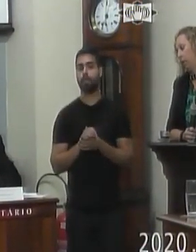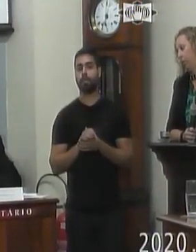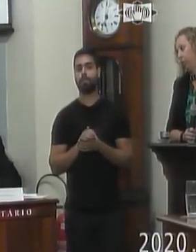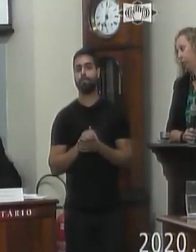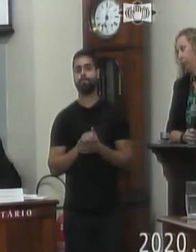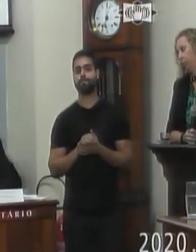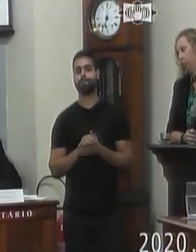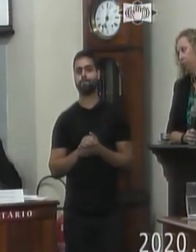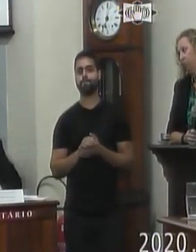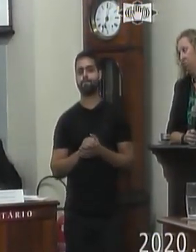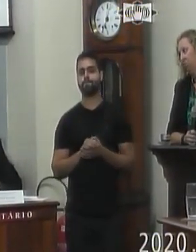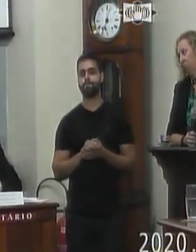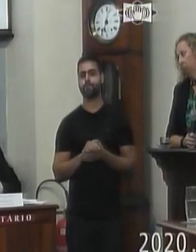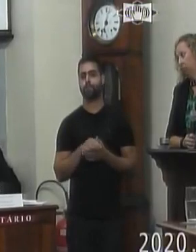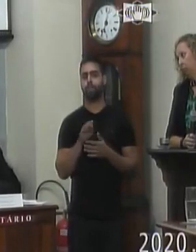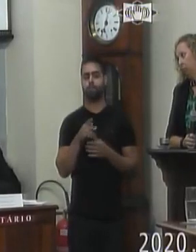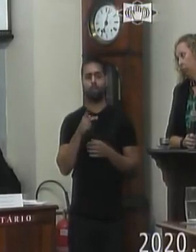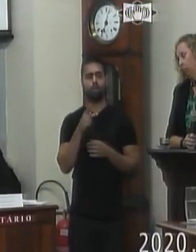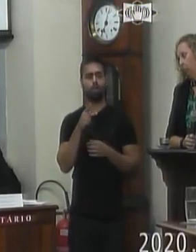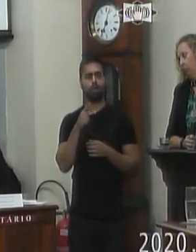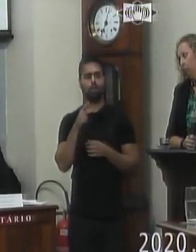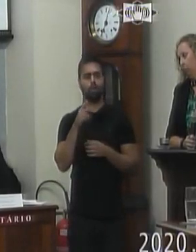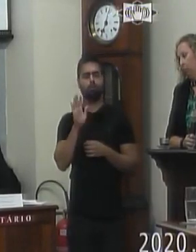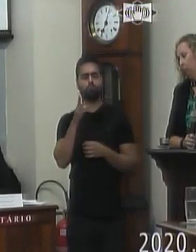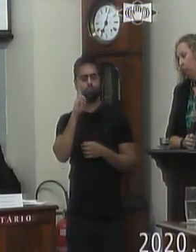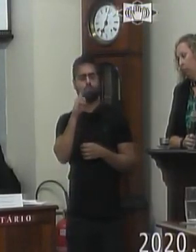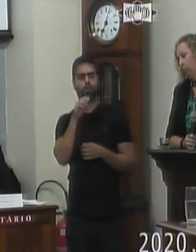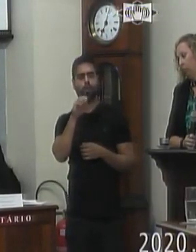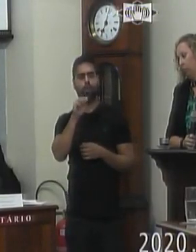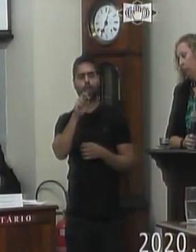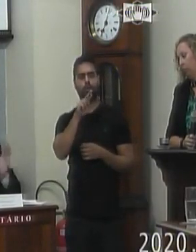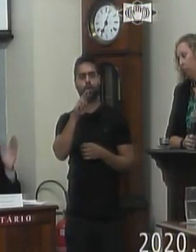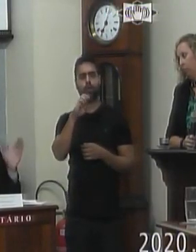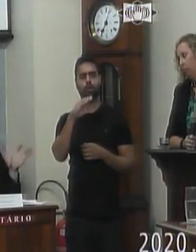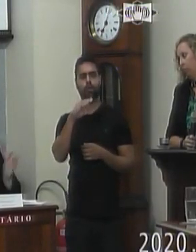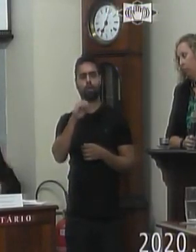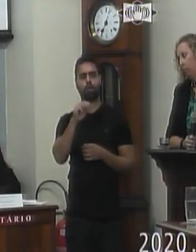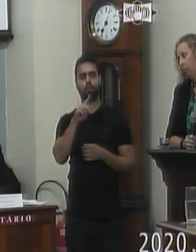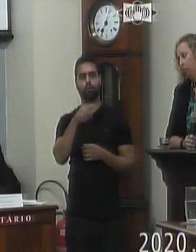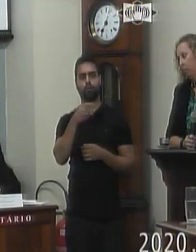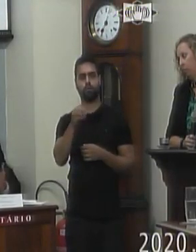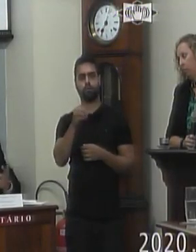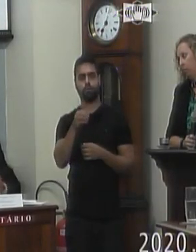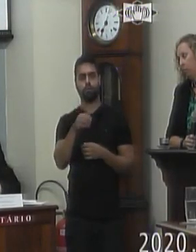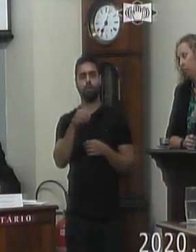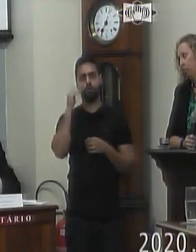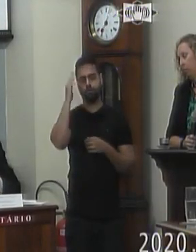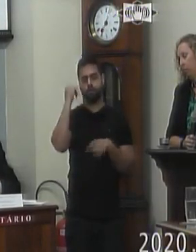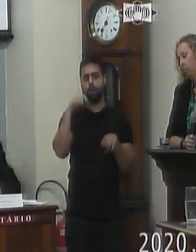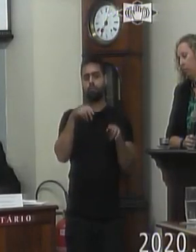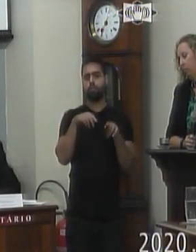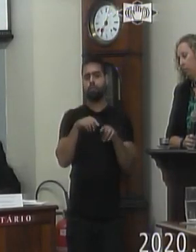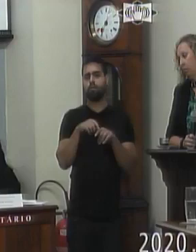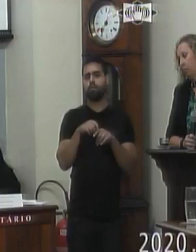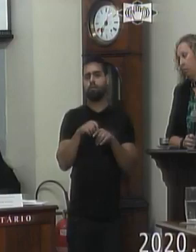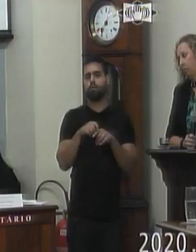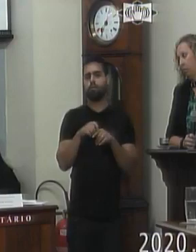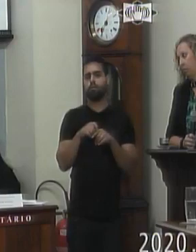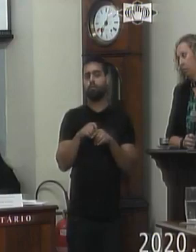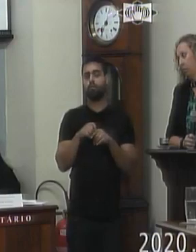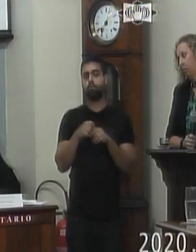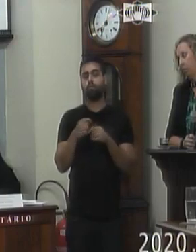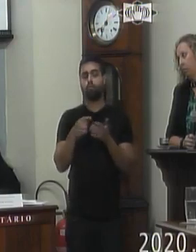A gente tem visto a gente falar de arrecadação municipal, e você, cidadão, a senhora sabe tão bem quanto, que desde o novo